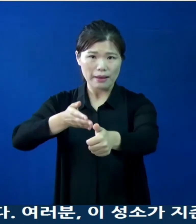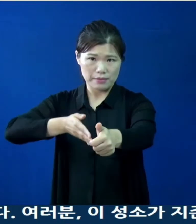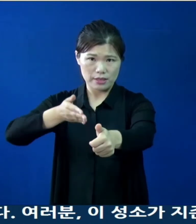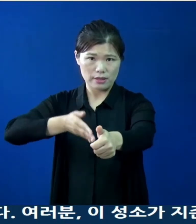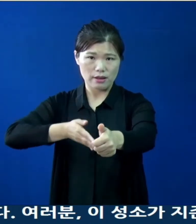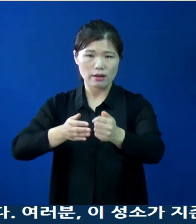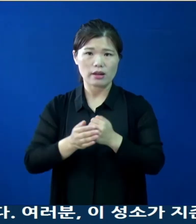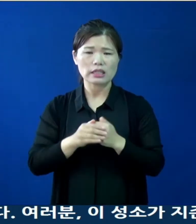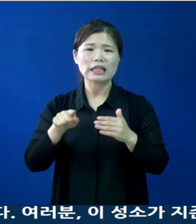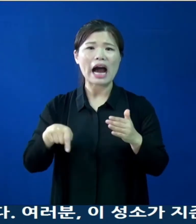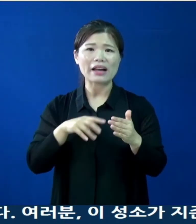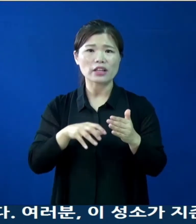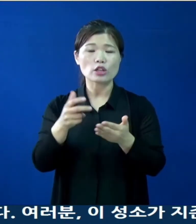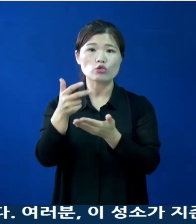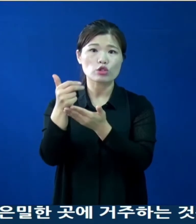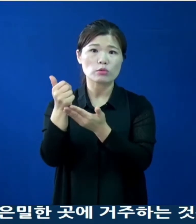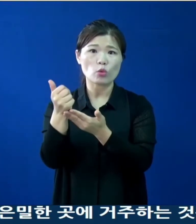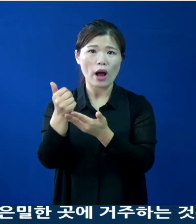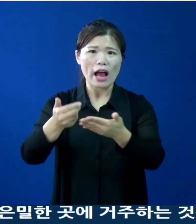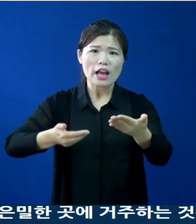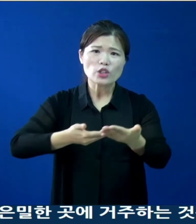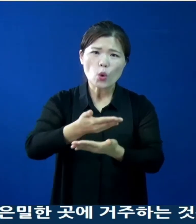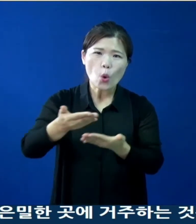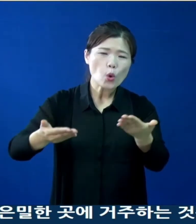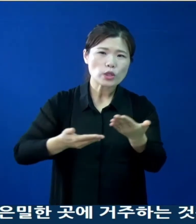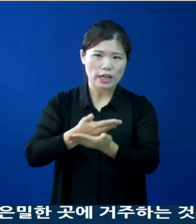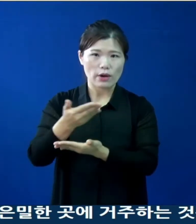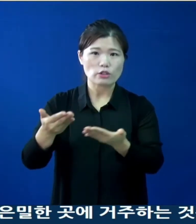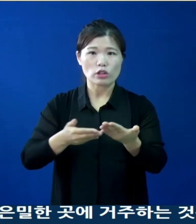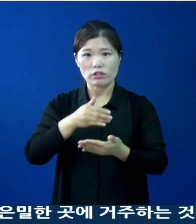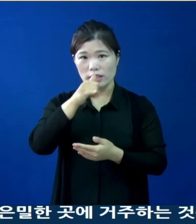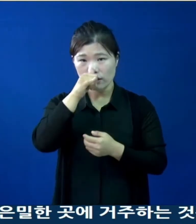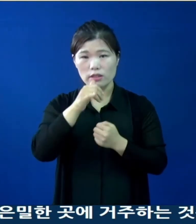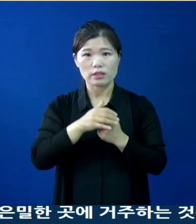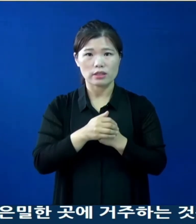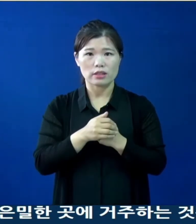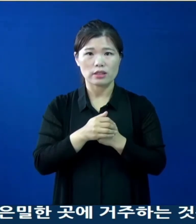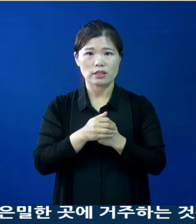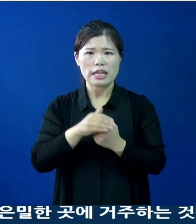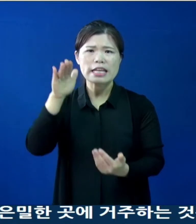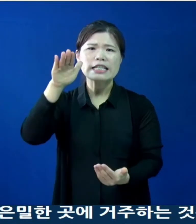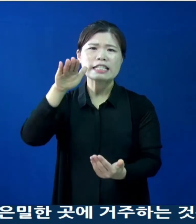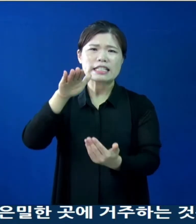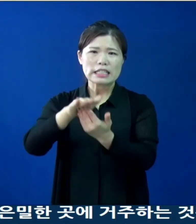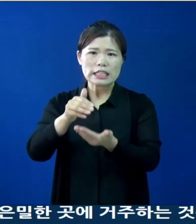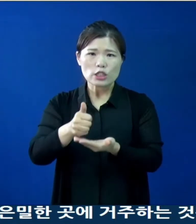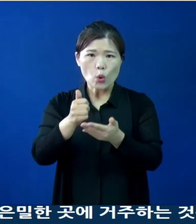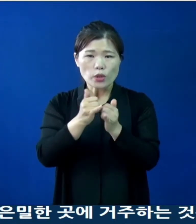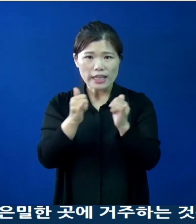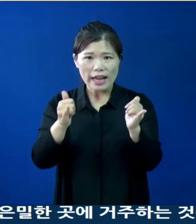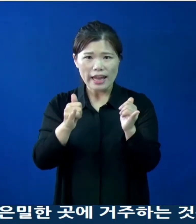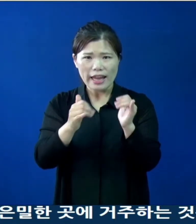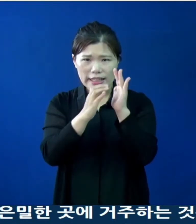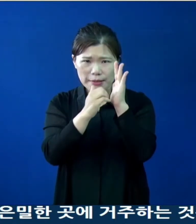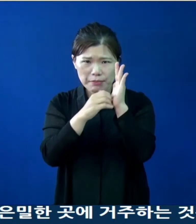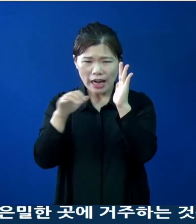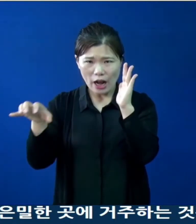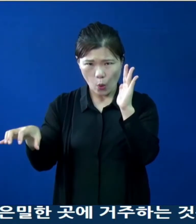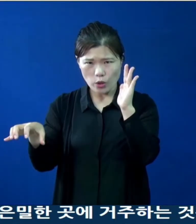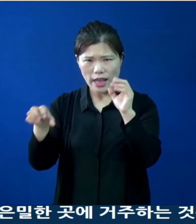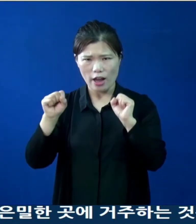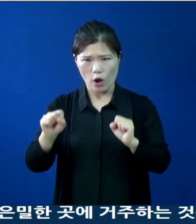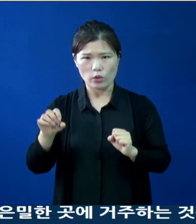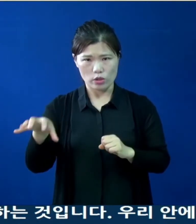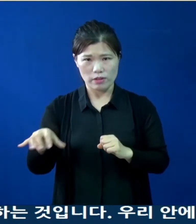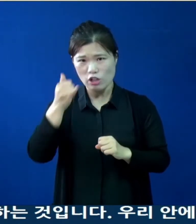안에서 우리 주님과 교제가 이루어지는 것이 지존자의 은밀한 곳에 거하는 거죠. 충영교회가 그런 성소